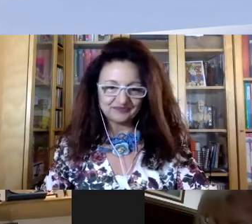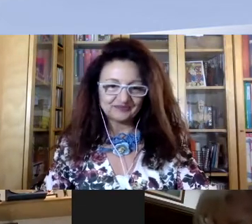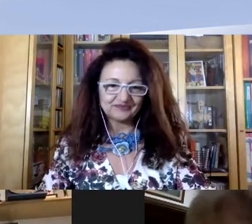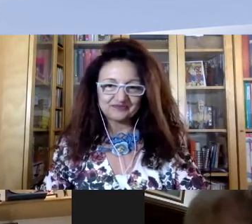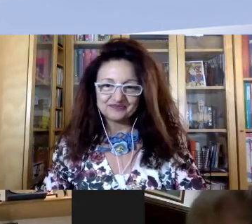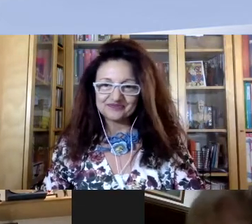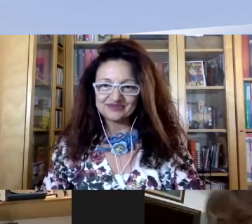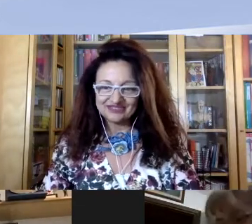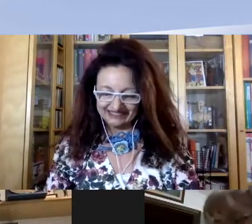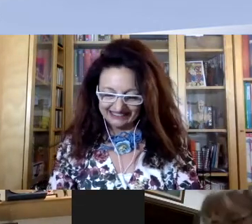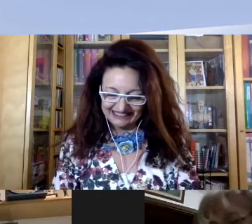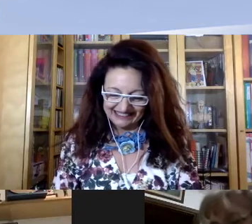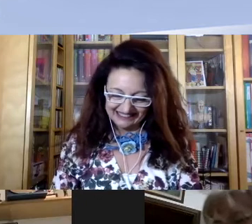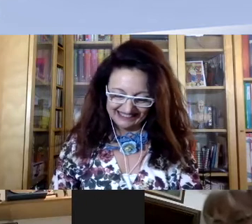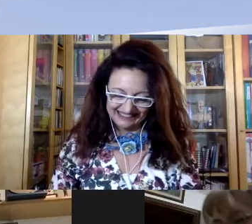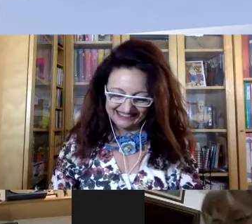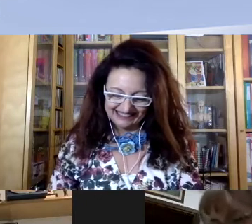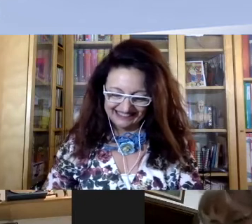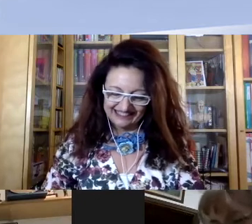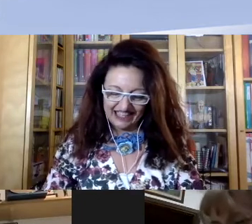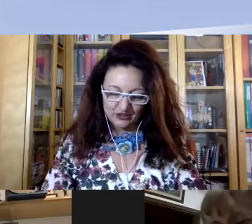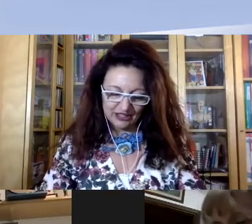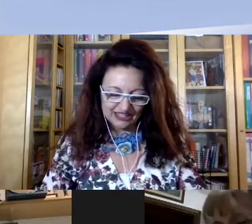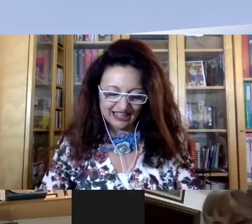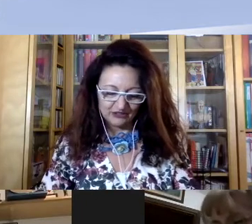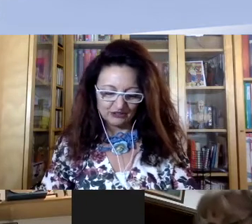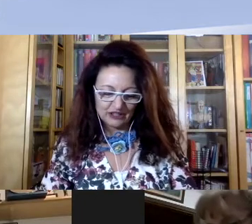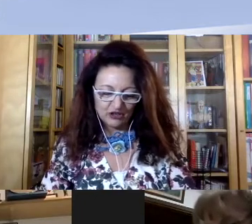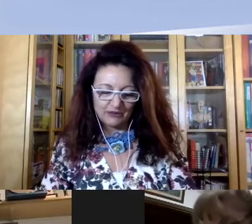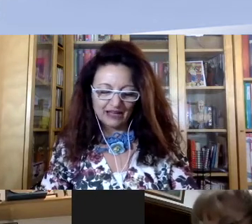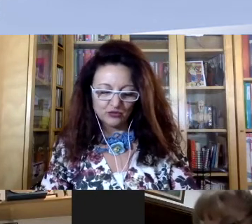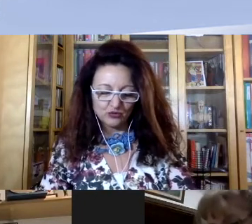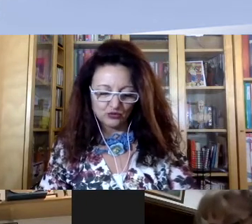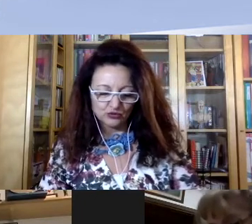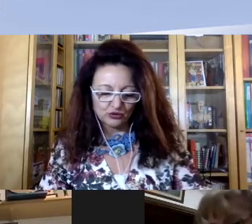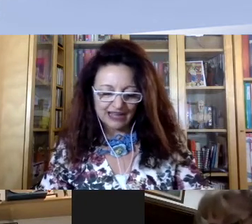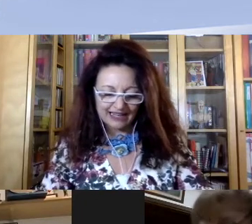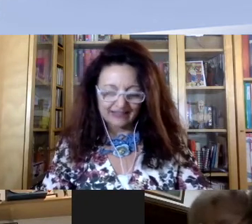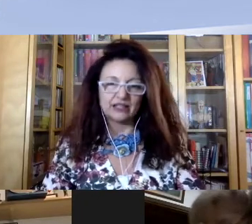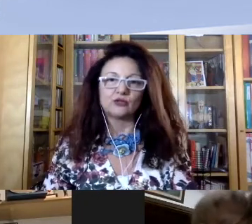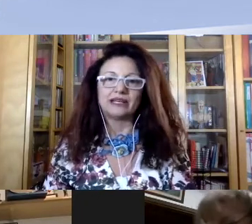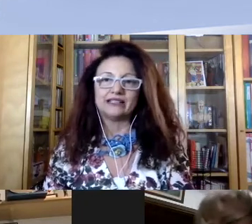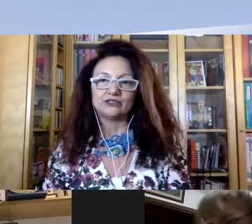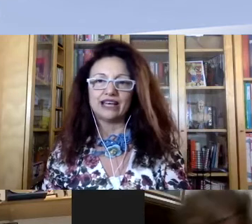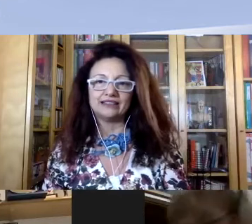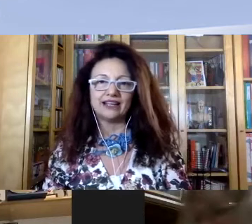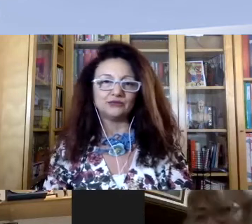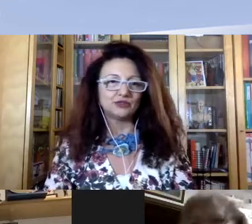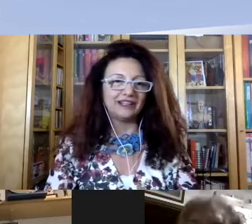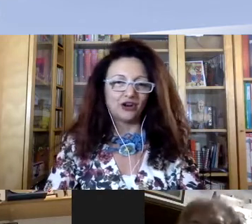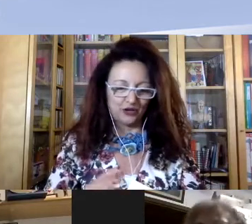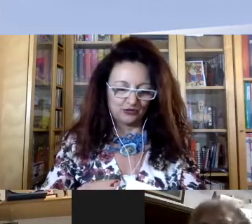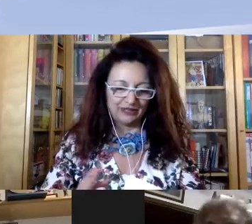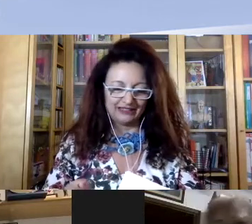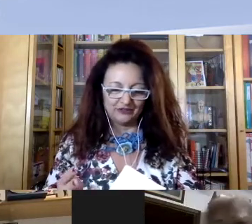ancora prendendo il tovagliolo. Stai ancora cercando il tovagliolo? Manu, torna a casa da tuo marito, dai, dagli